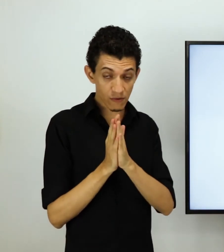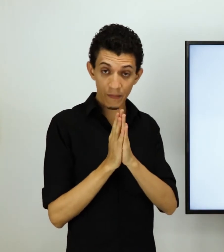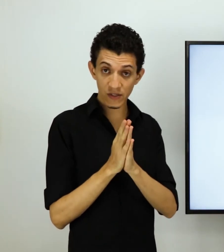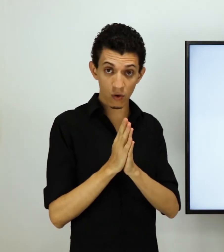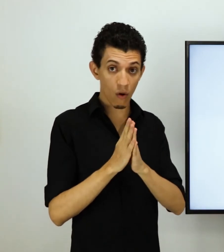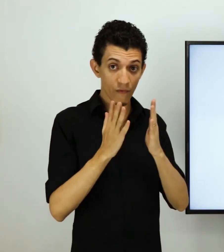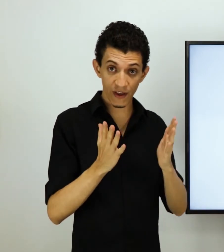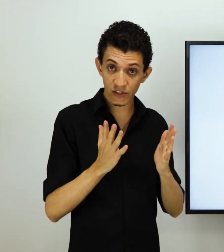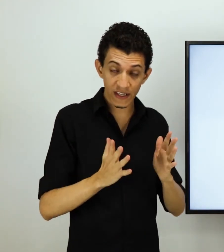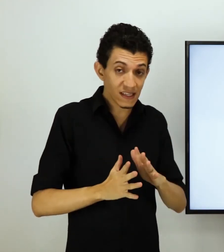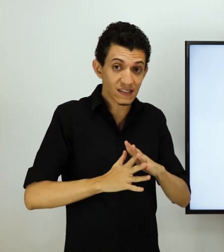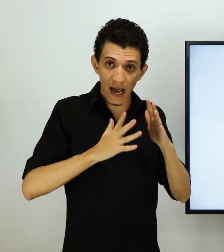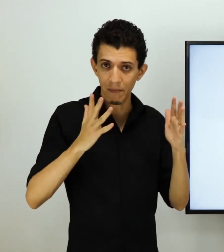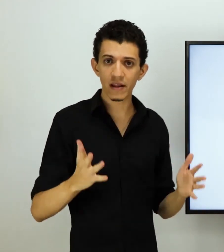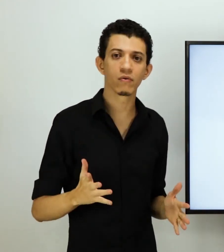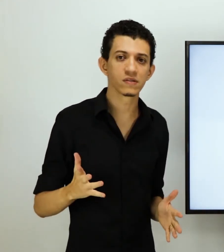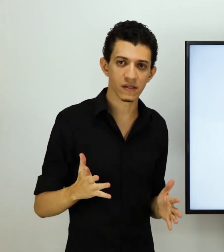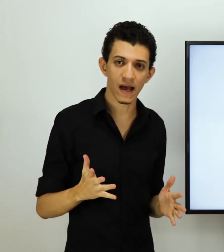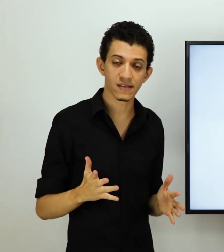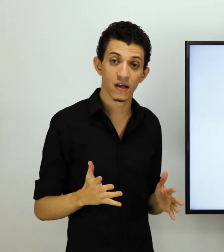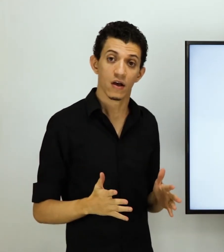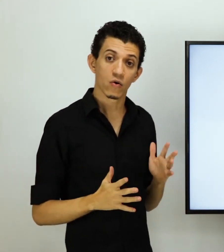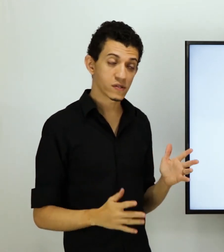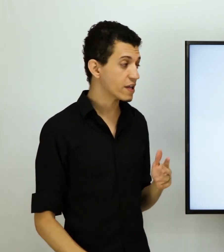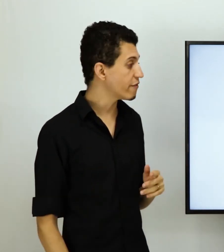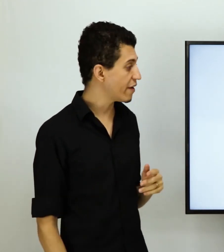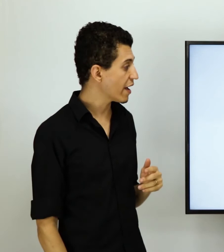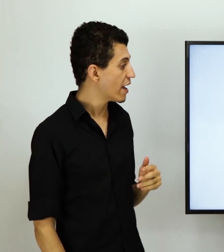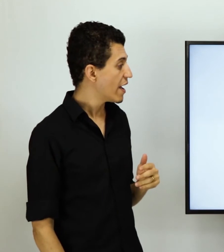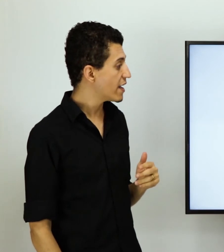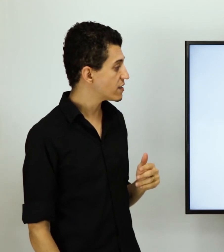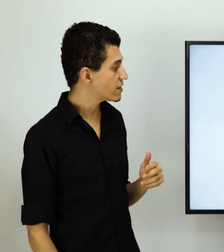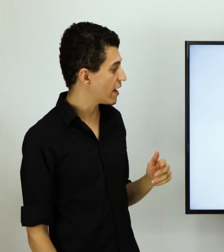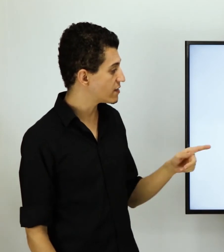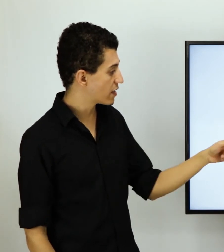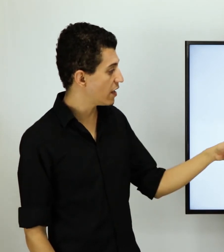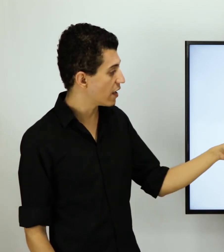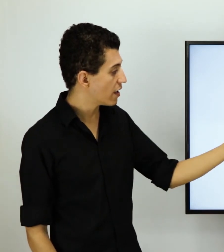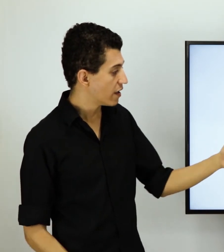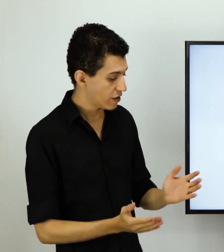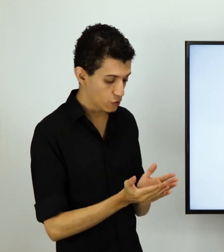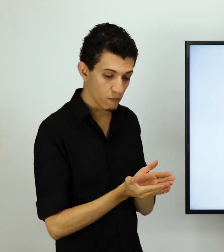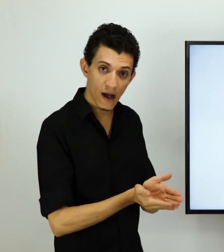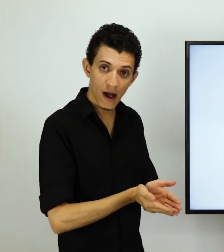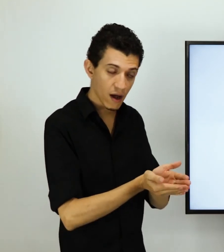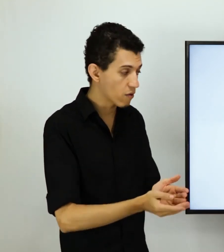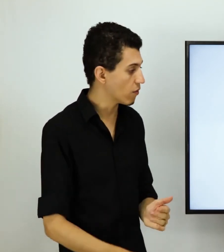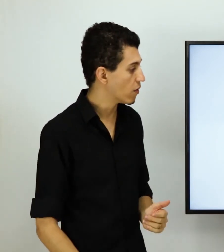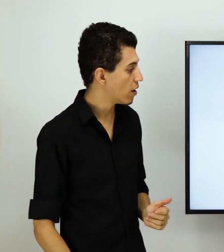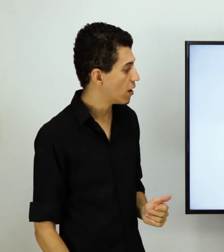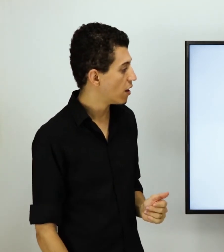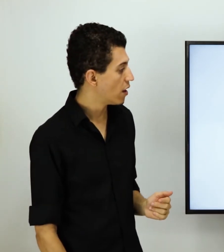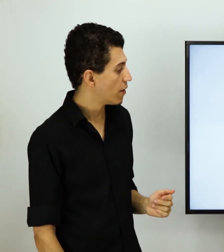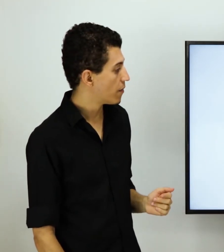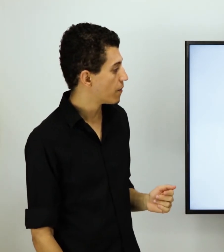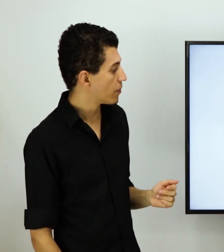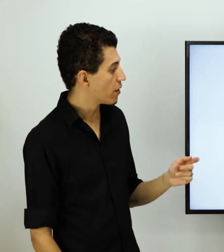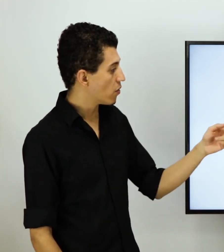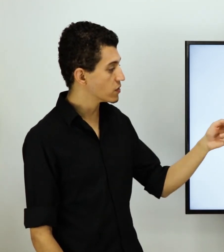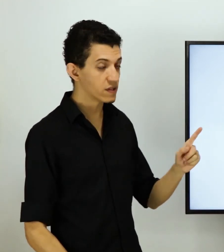uma pessoa ouvinte que nem saiba a língua de sinais consiga ver esses sinais aqui de um barco, o sinal